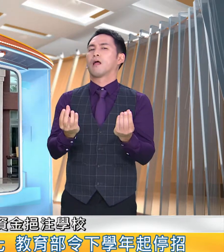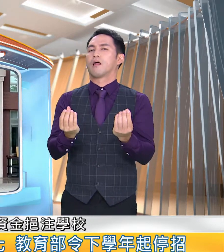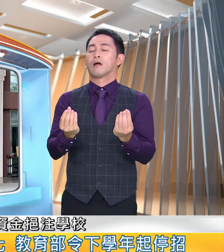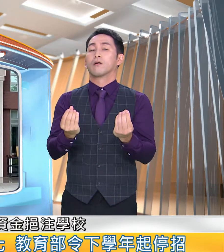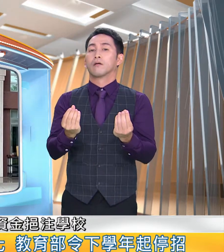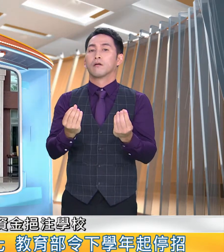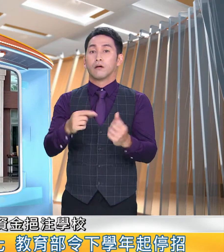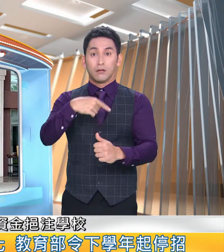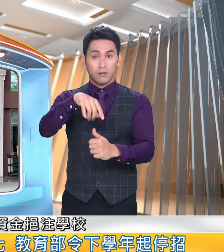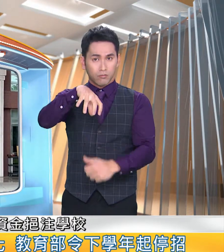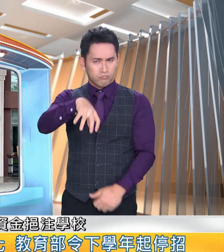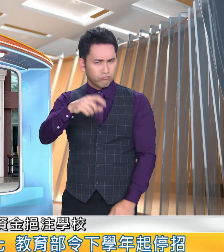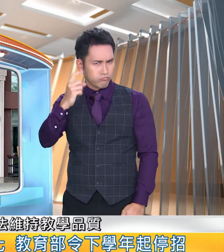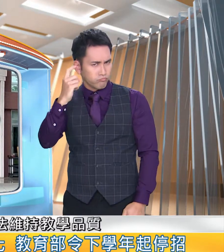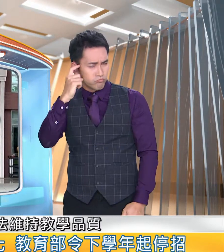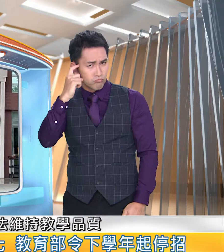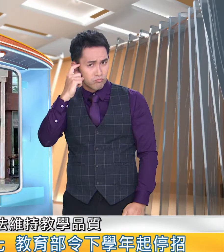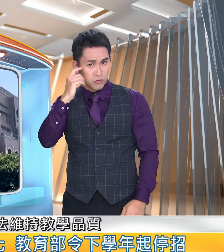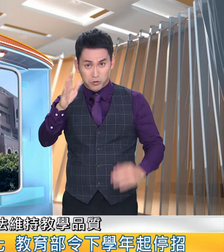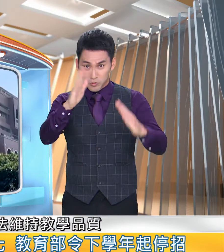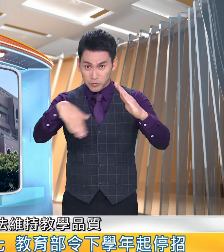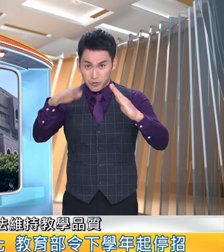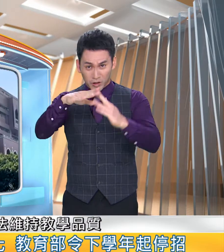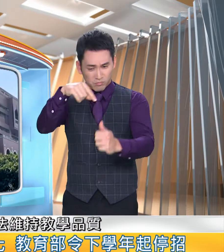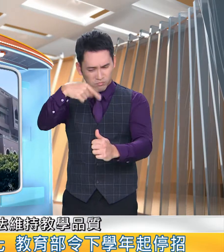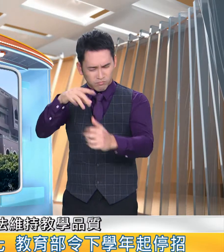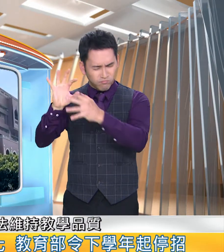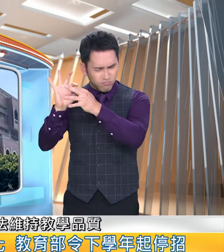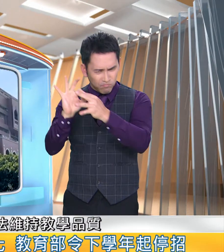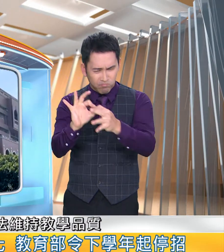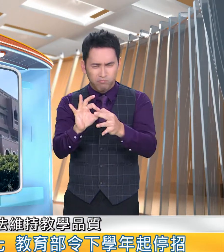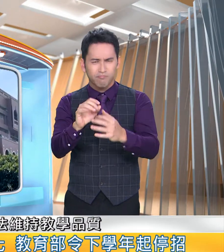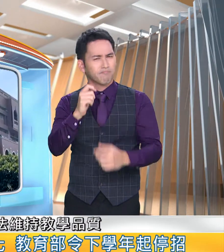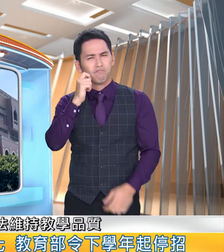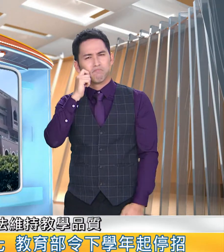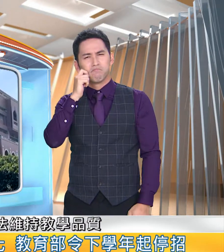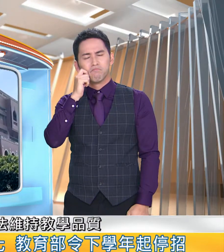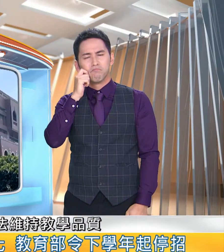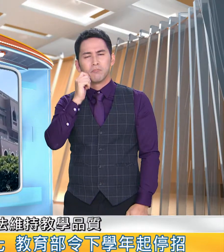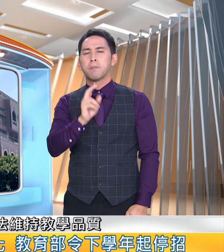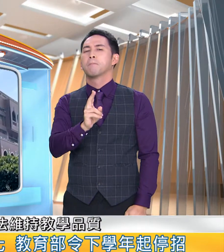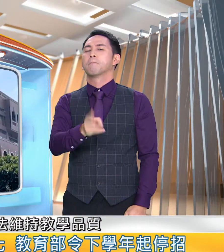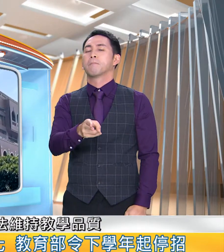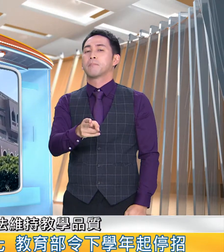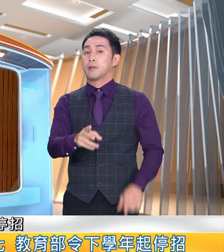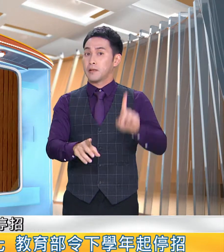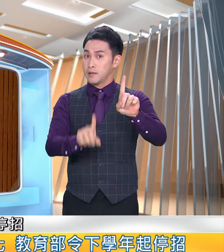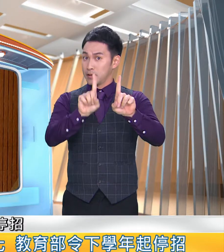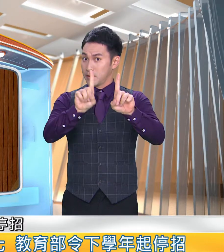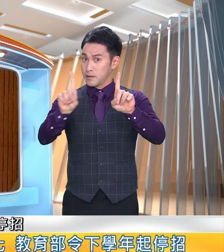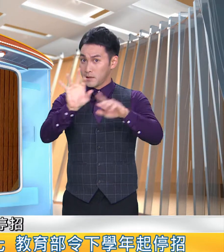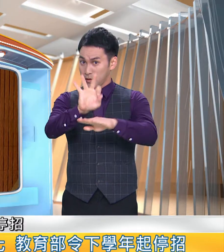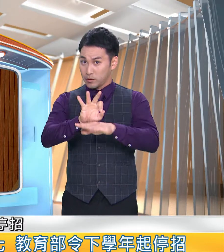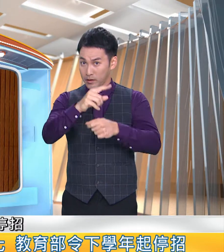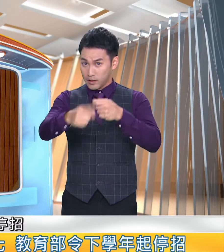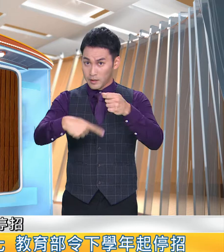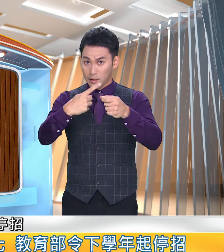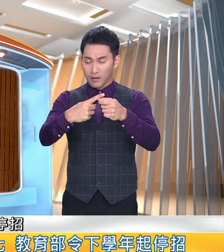校，被教育部认定无法维持教学品质，命校方下学年起停